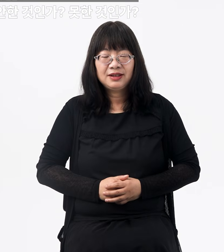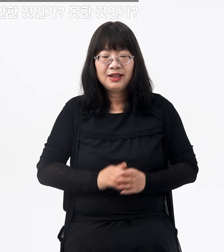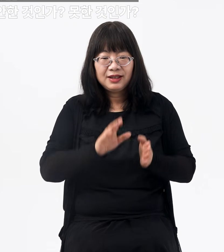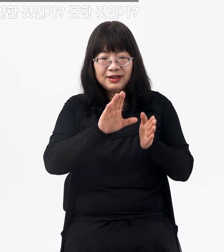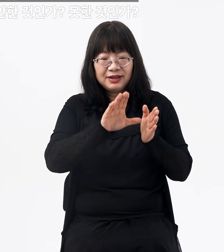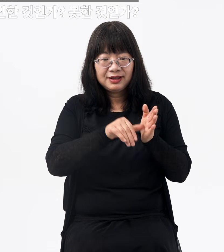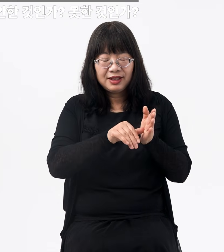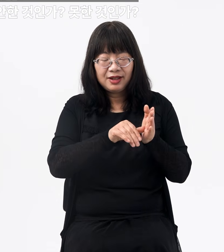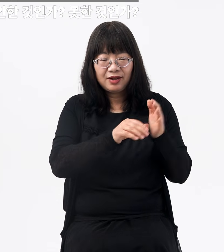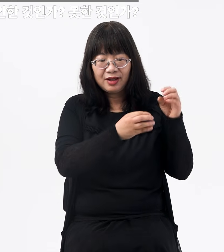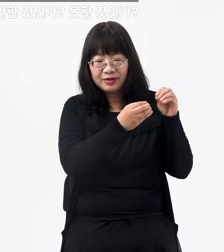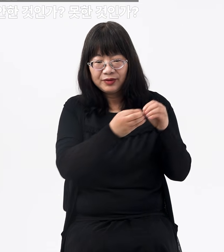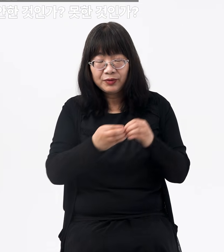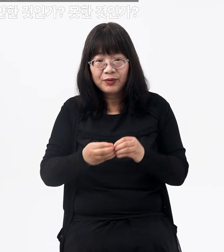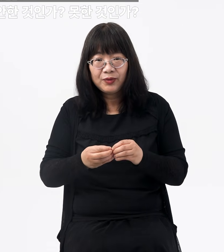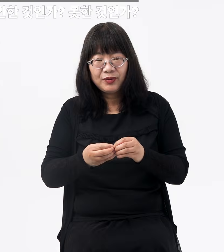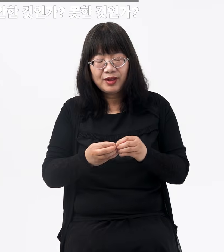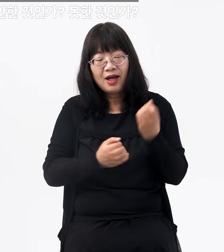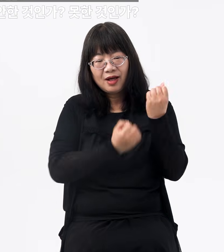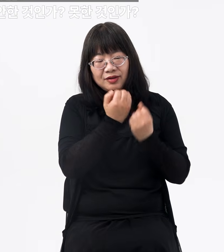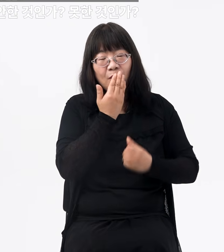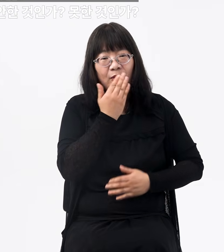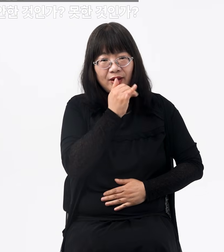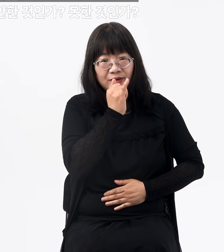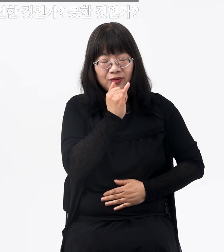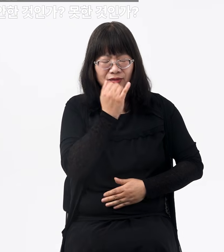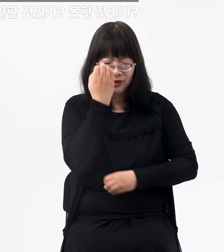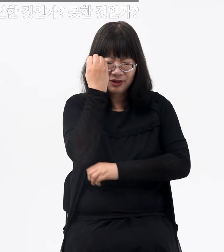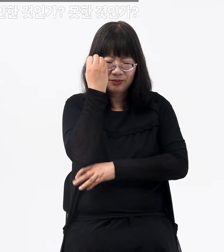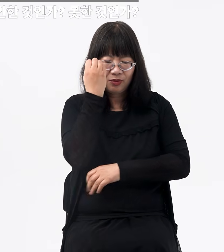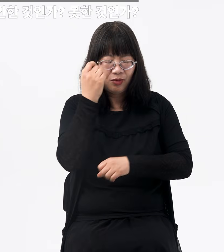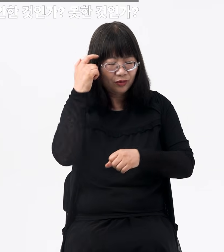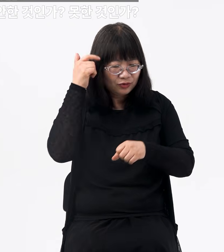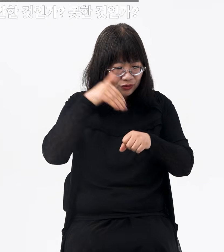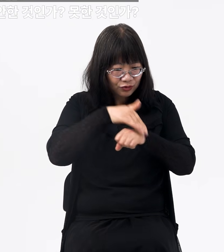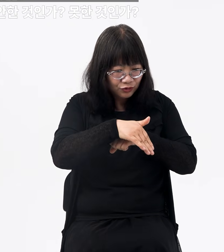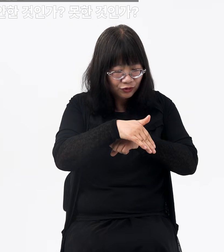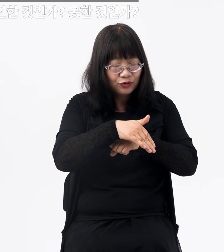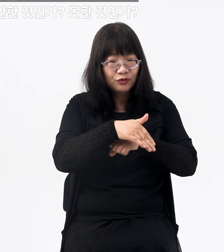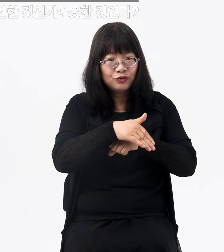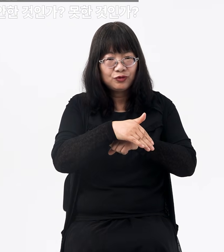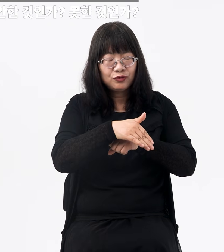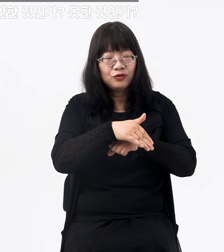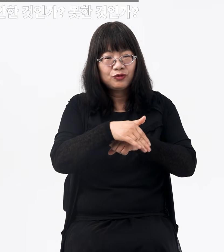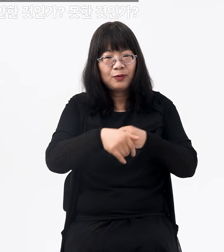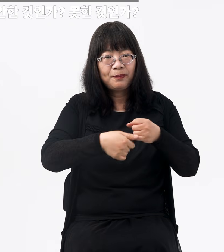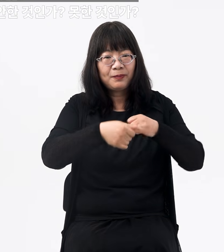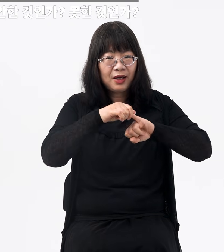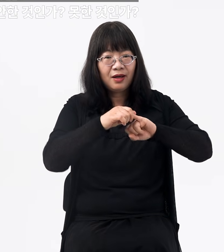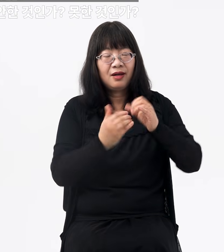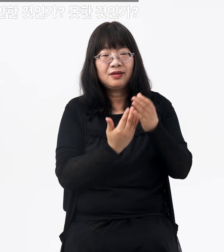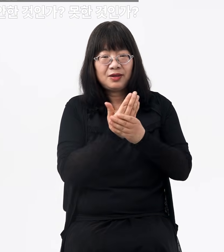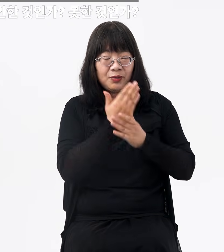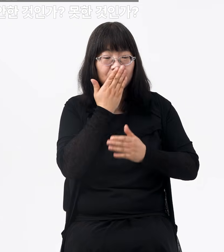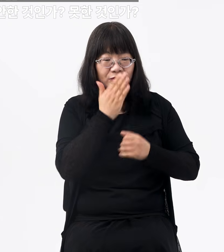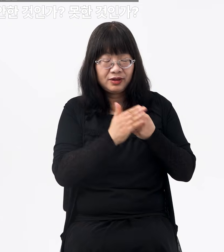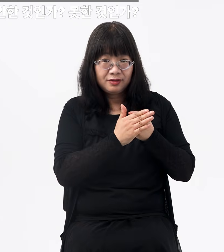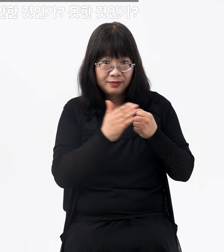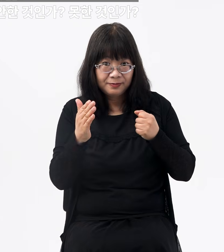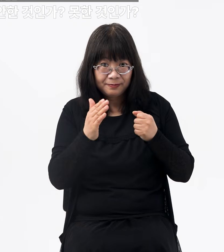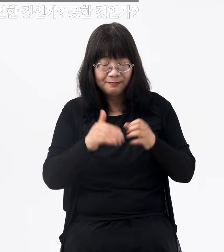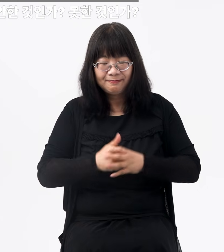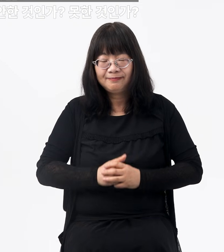하거나 또는 근본주의적인 입장에서 오류가 일어날 수 있어요.